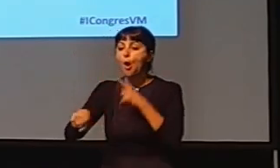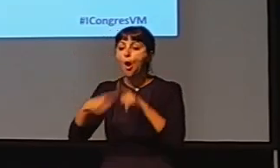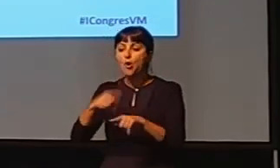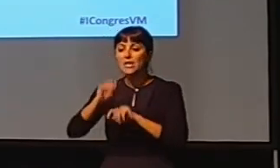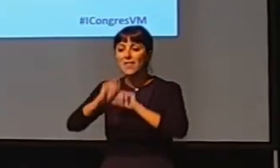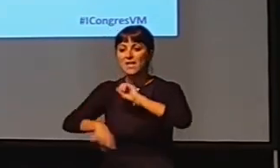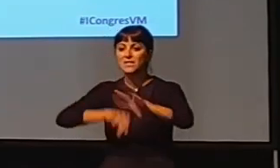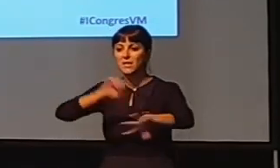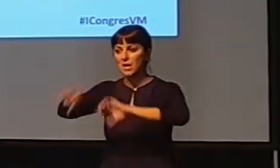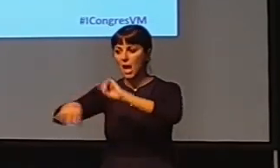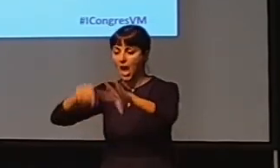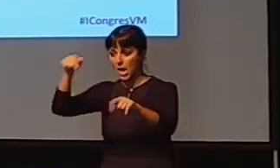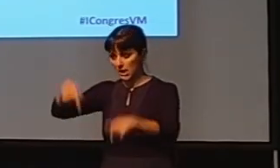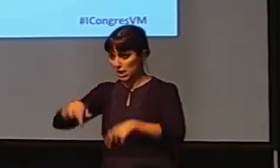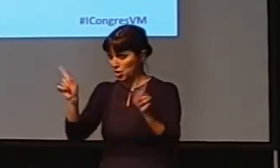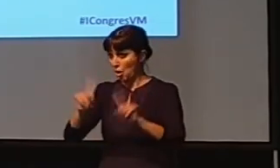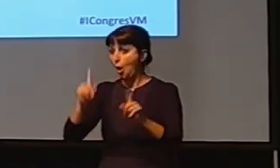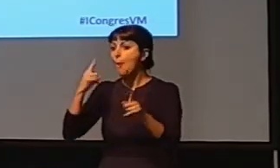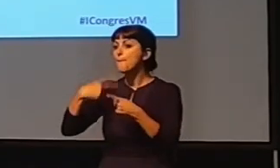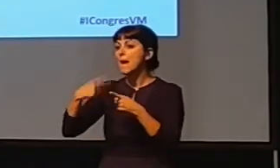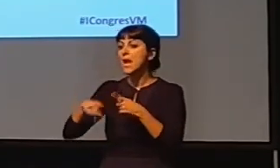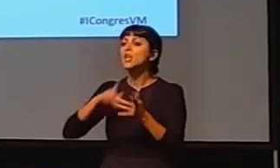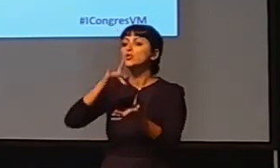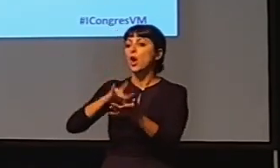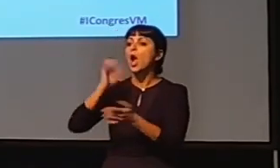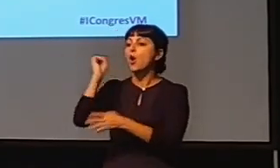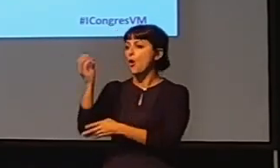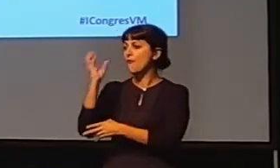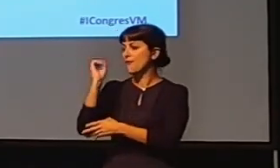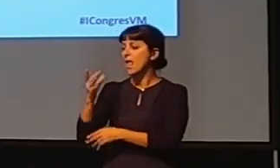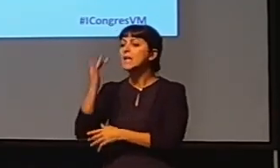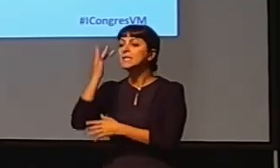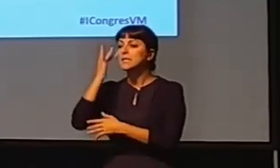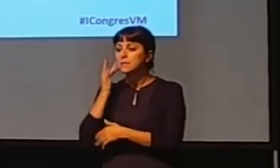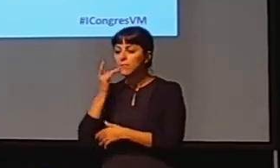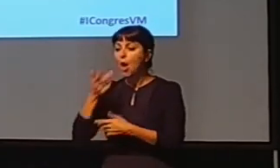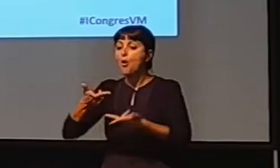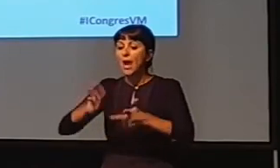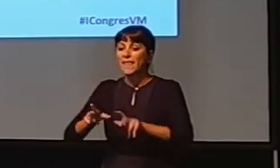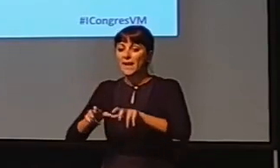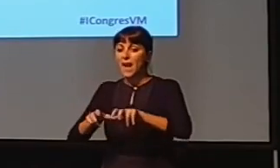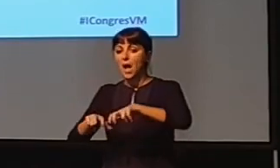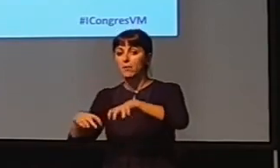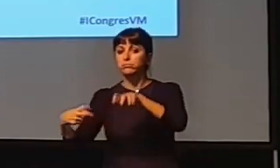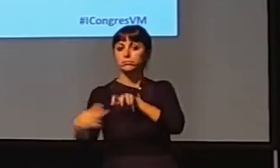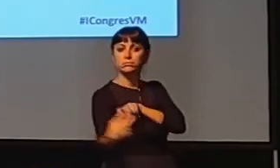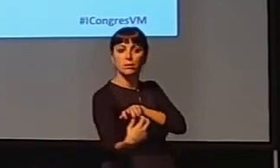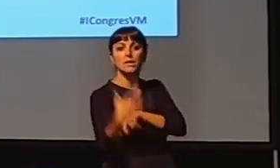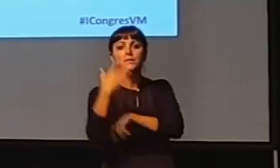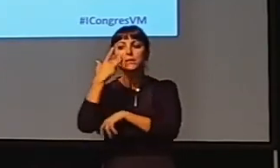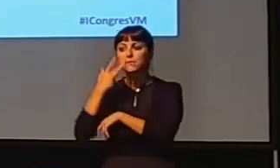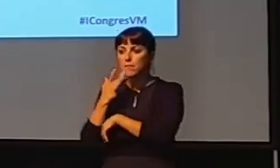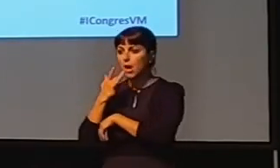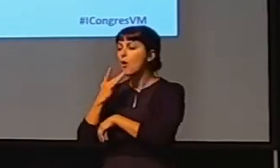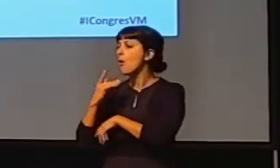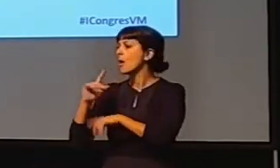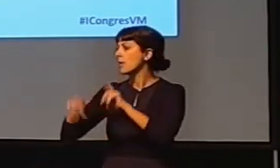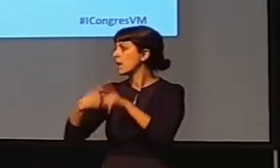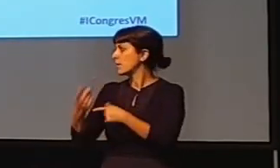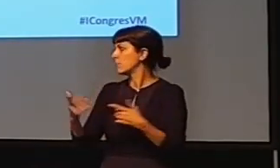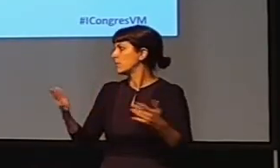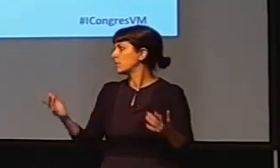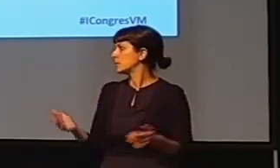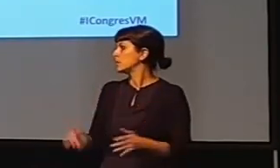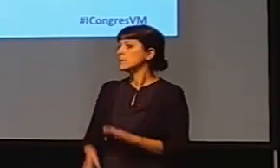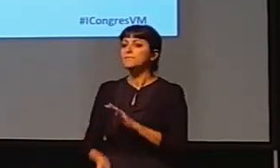vostres coses aquí perquè ara hi haurà una conferència i si ens podeu fer el favor i girar les cadires les que pugueu i si no, pues ja ens espavilarem.